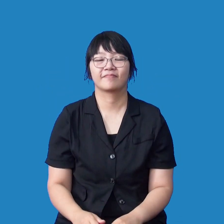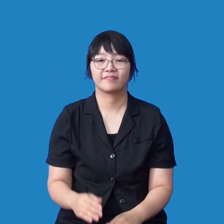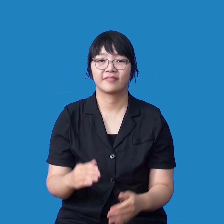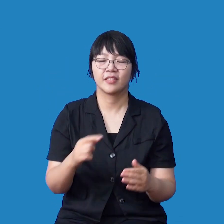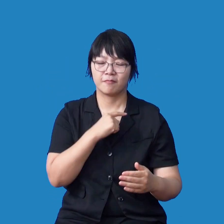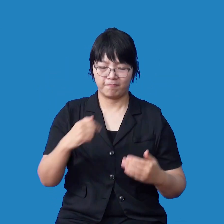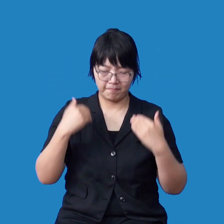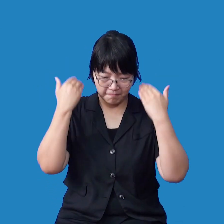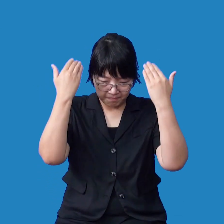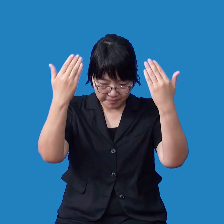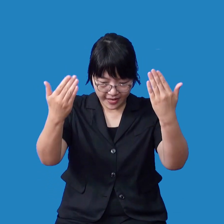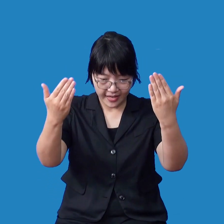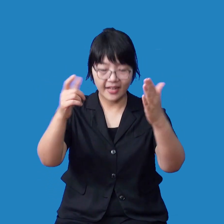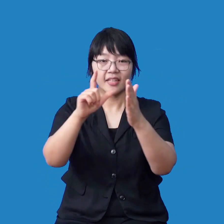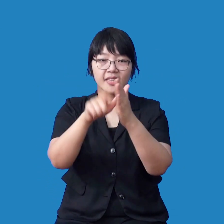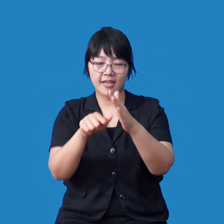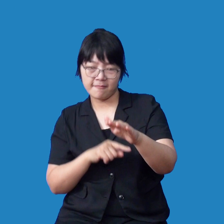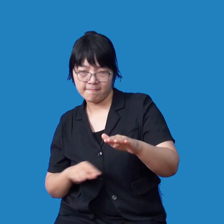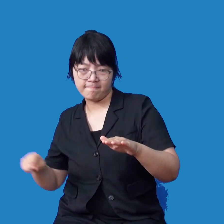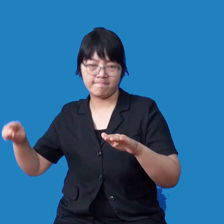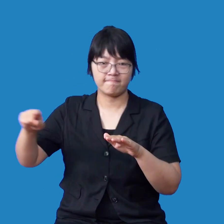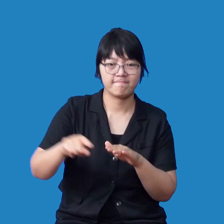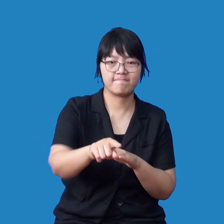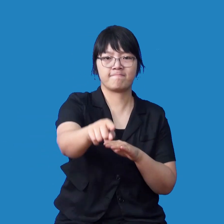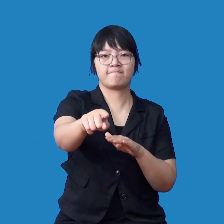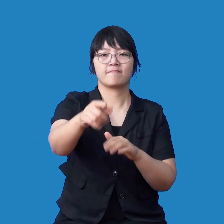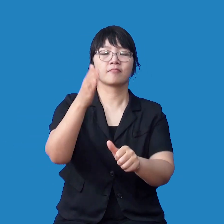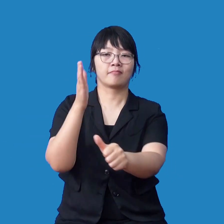일에 앞장서는 여러분과 제가 될 수 있기를